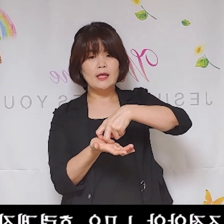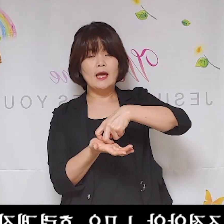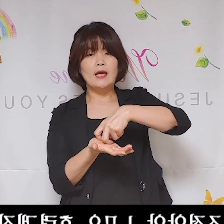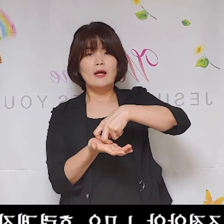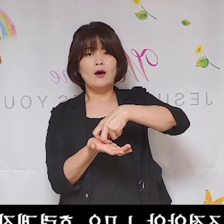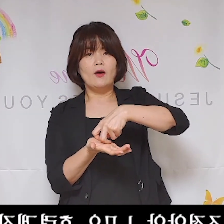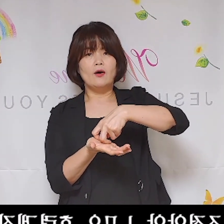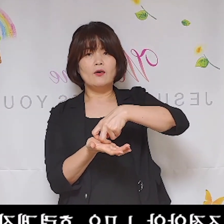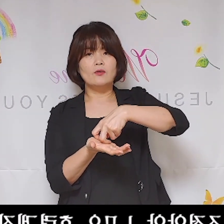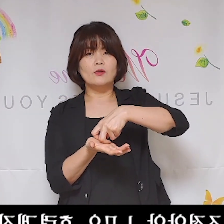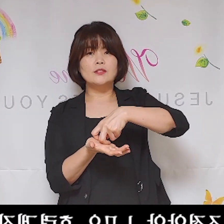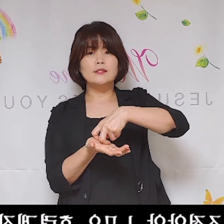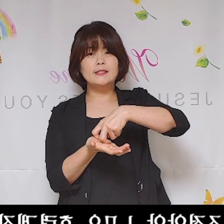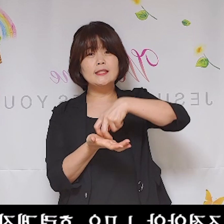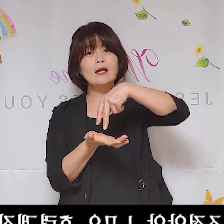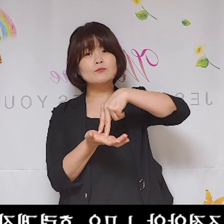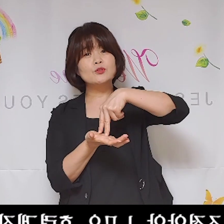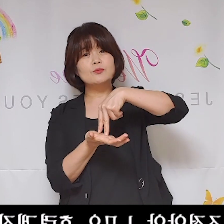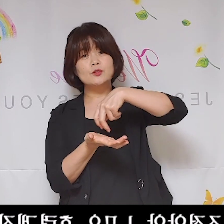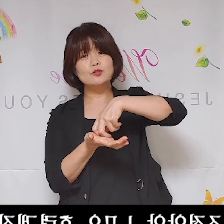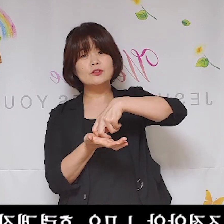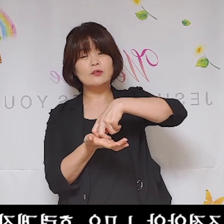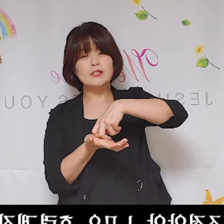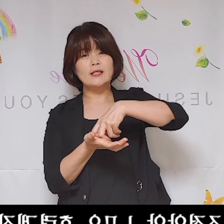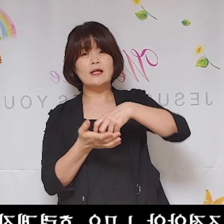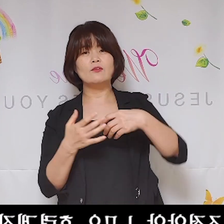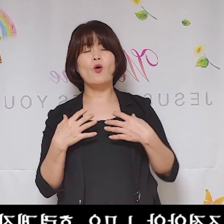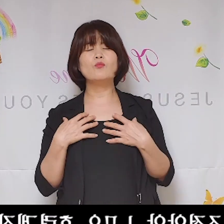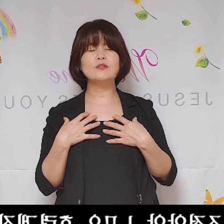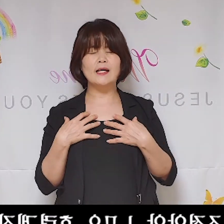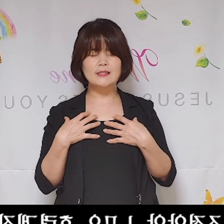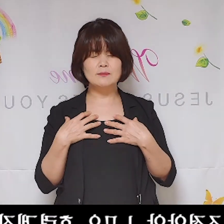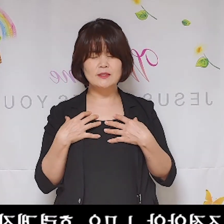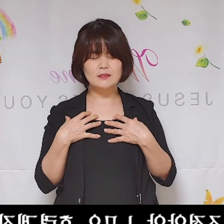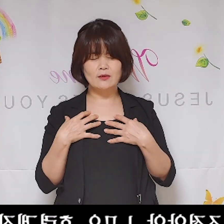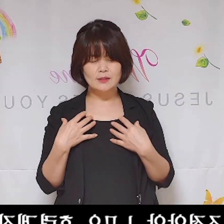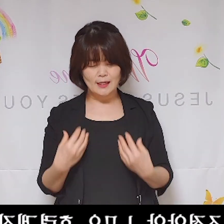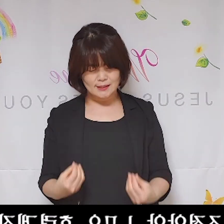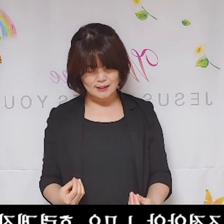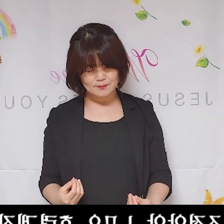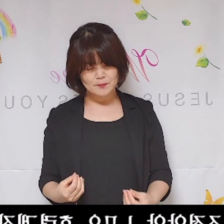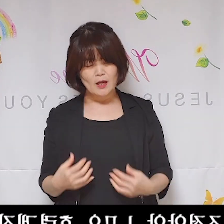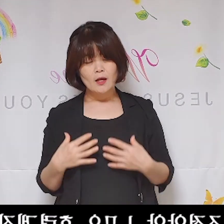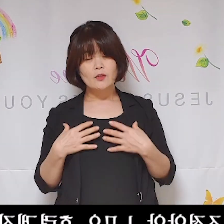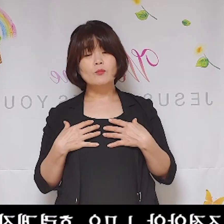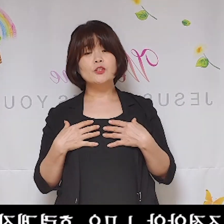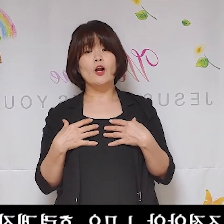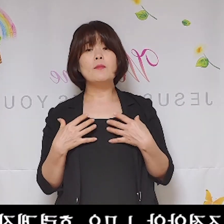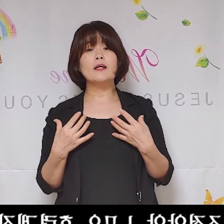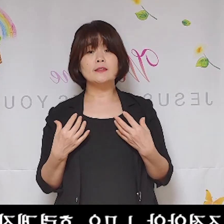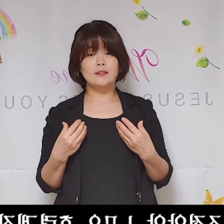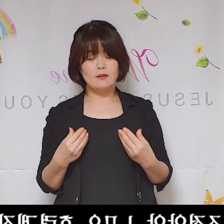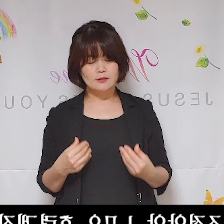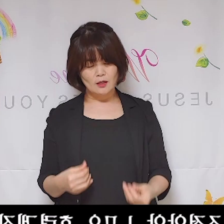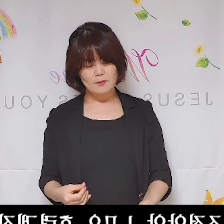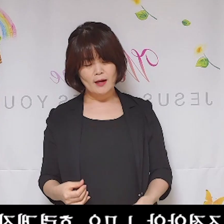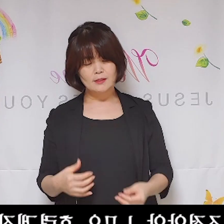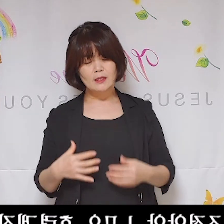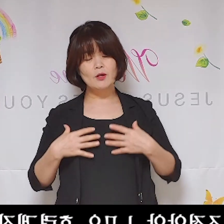텐데 여기서는 그냥 무릎을 꿇는 것이 아니라 너무 낙심했어요. 낙심. 너무 절망했어요. 절망. 힘이